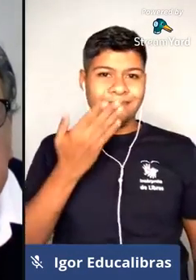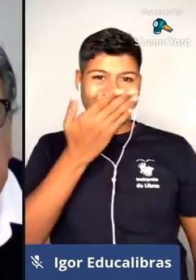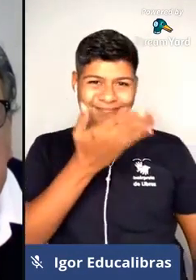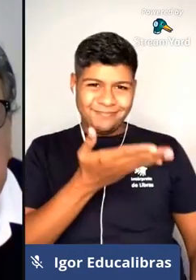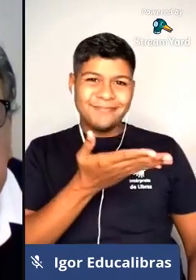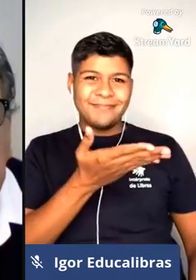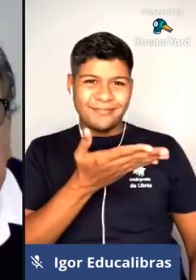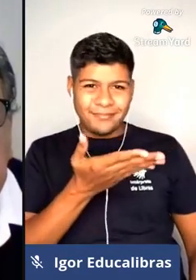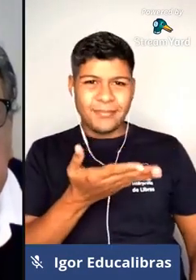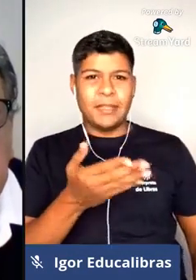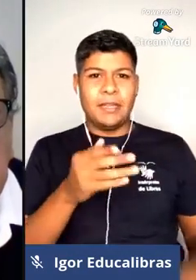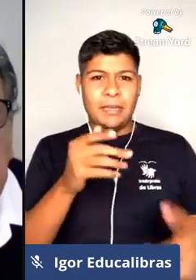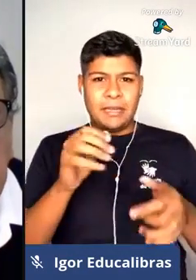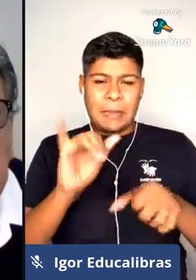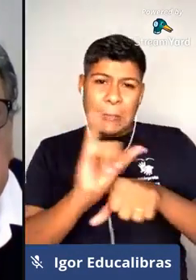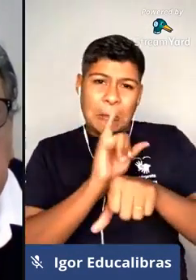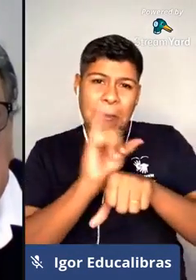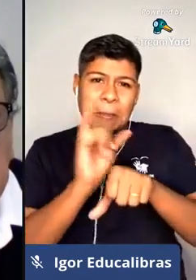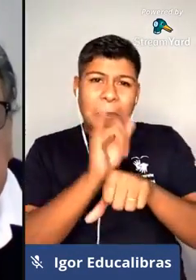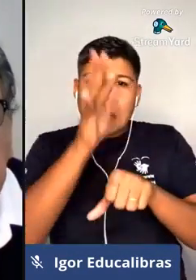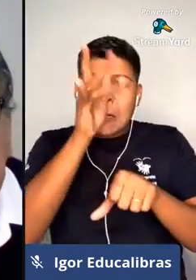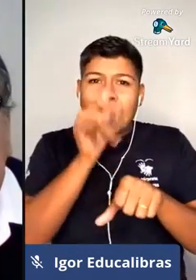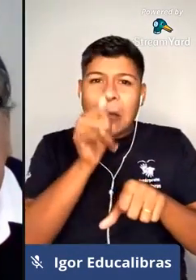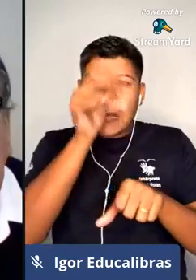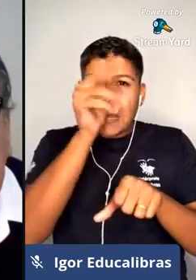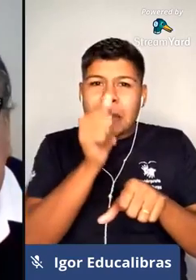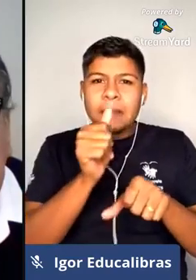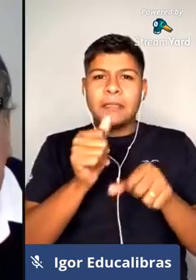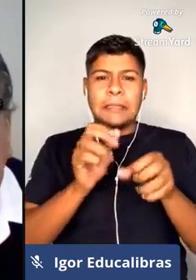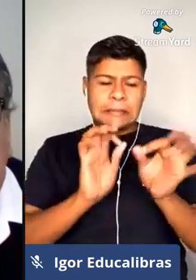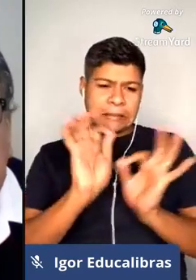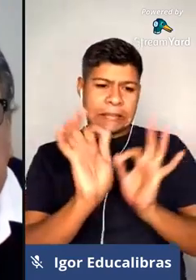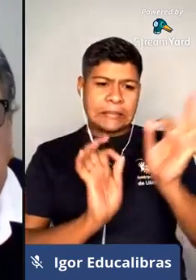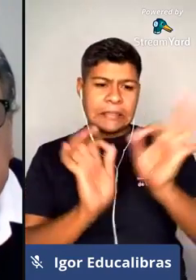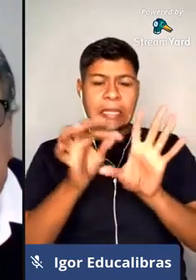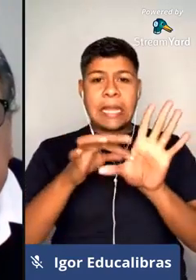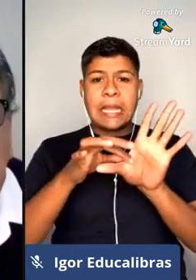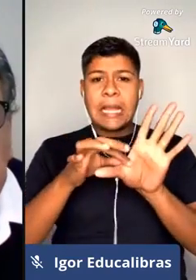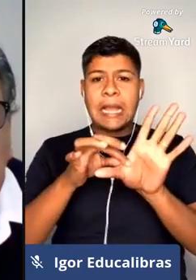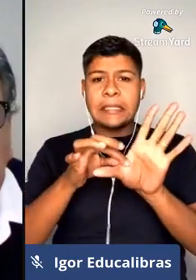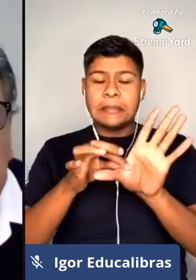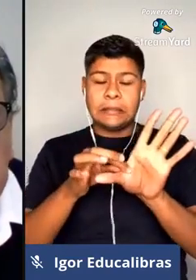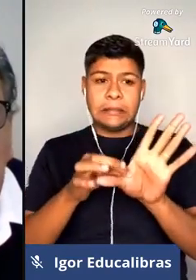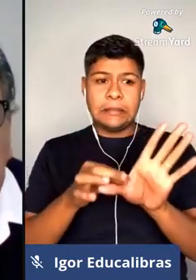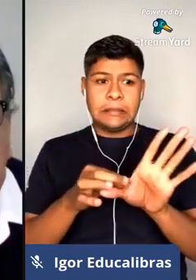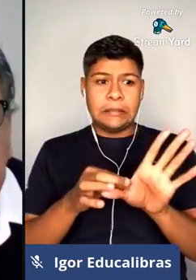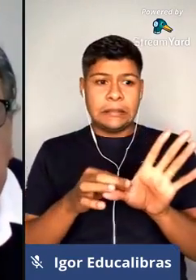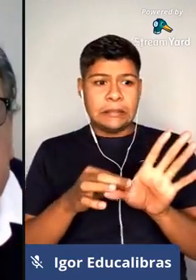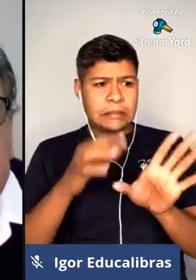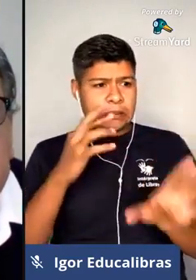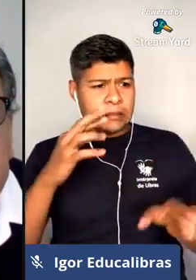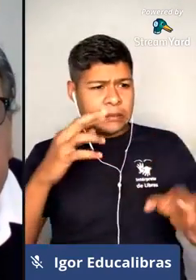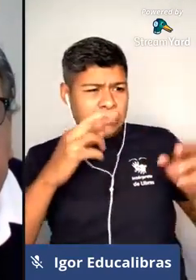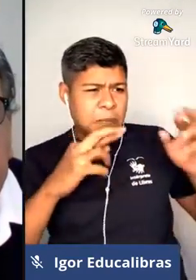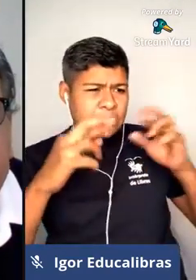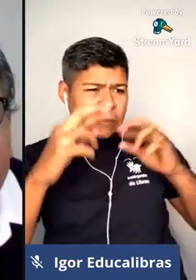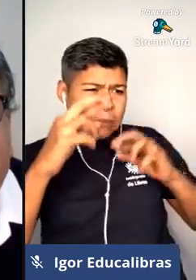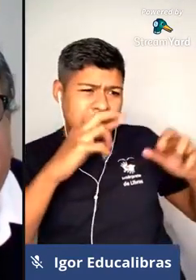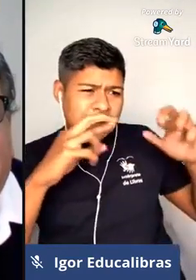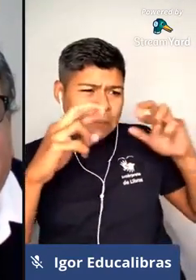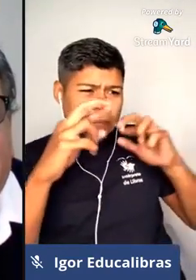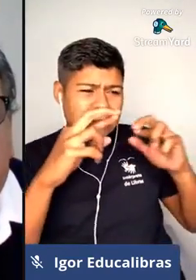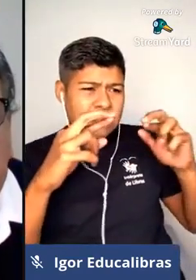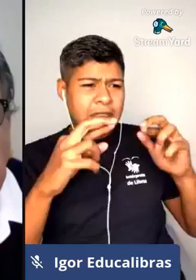desossa de frangos e desossa de carne suína. E aquilo me chamava atenção, e jogávamos bocha com eles